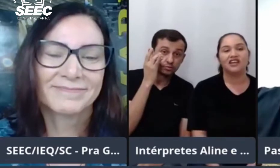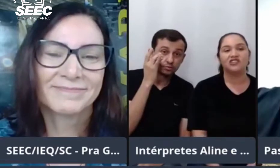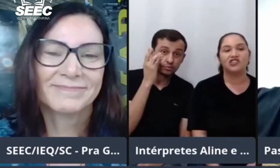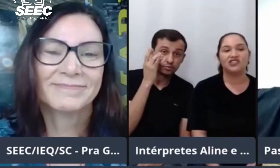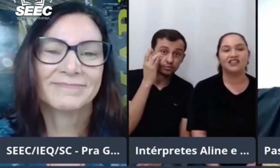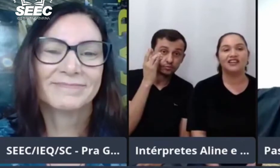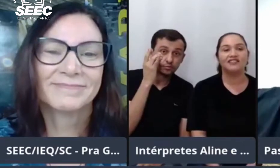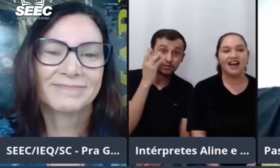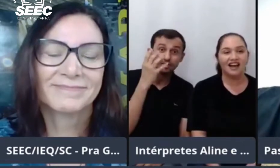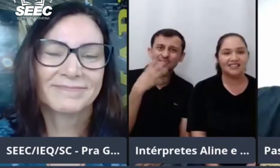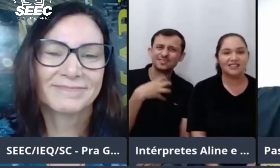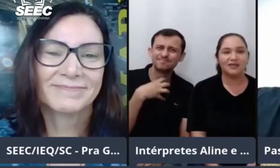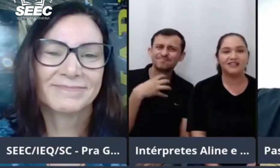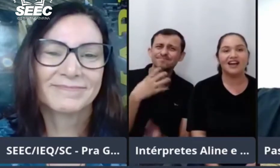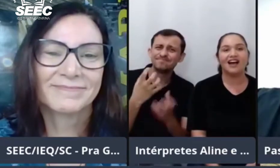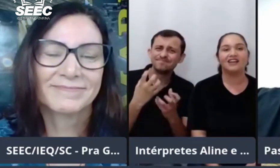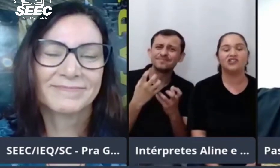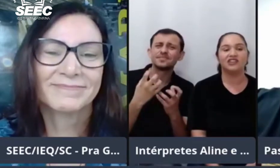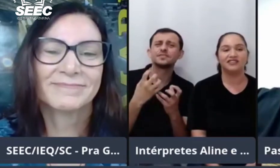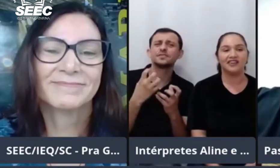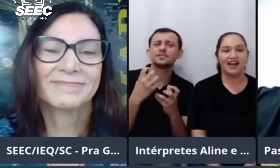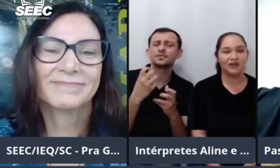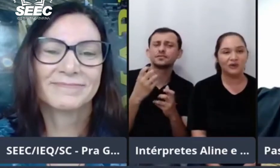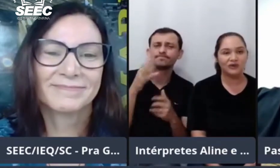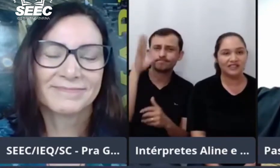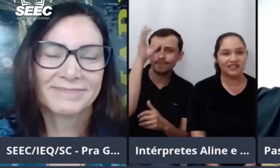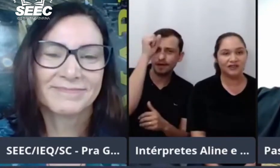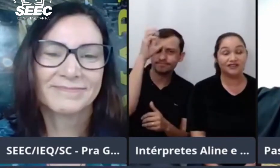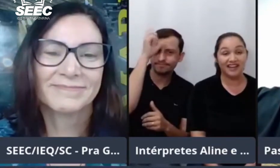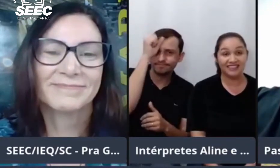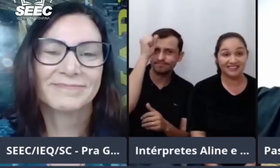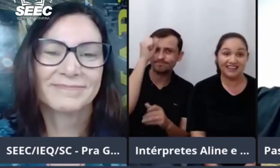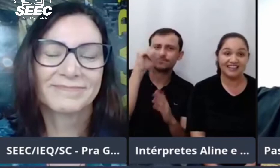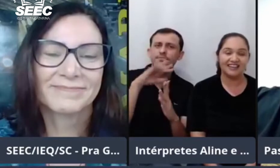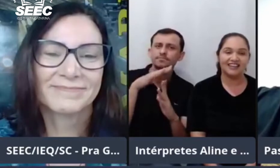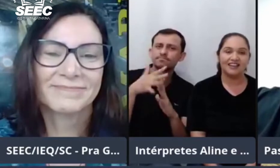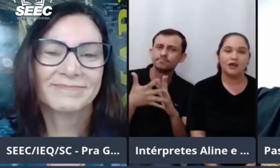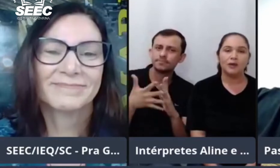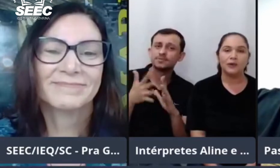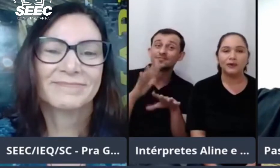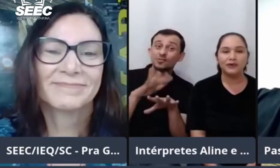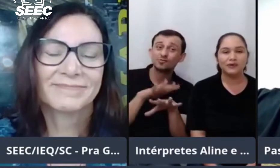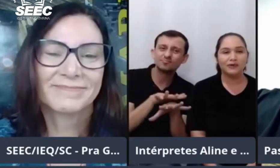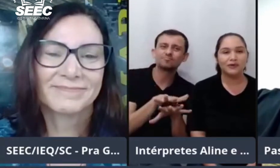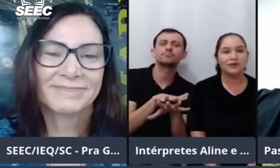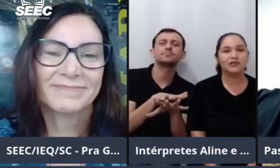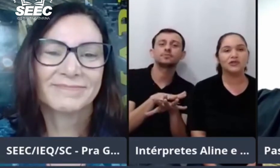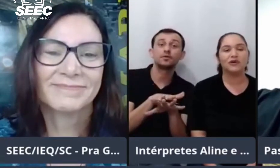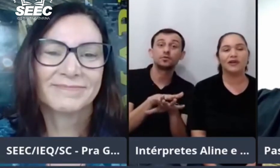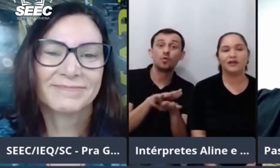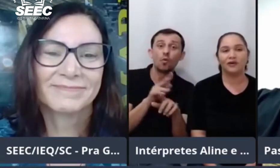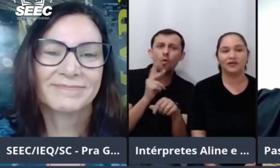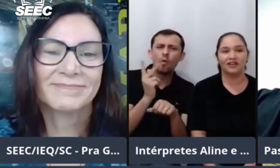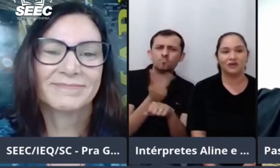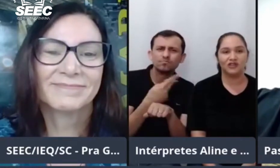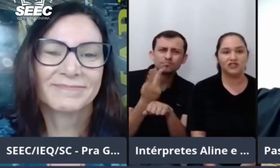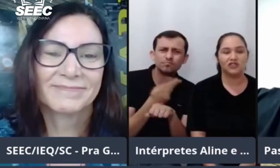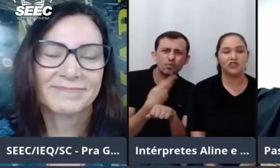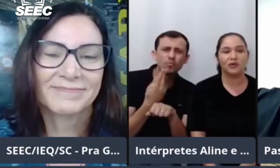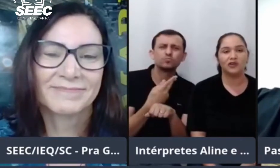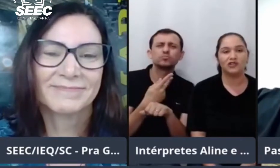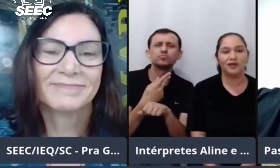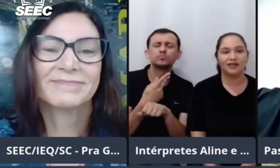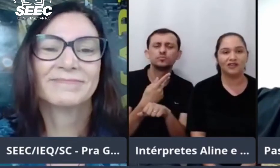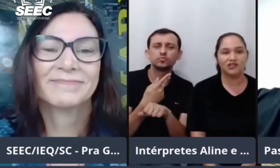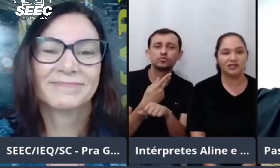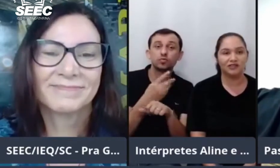vontade de levar a acessibilidade, de levar a inclusão, fazê-la. Procure um curso ou entre em contato com a